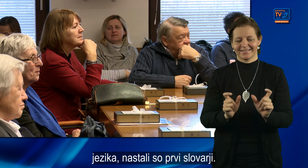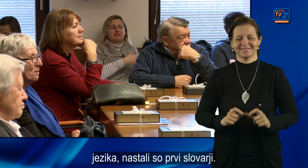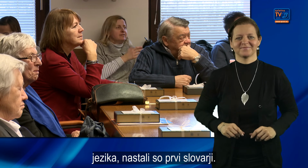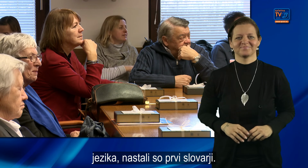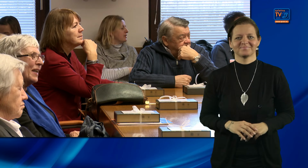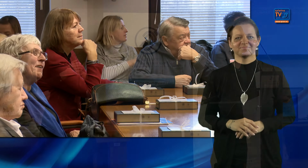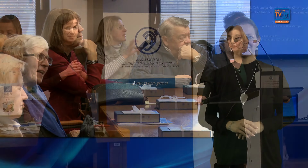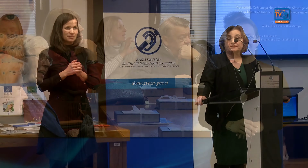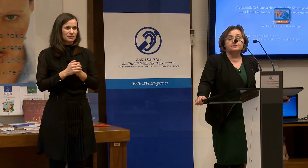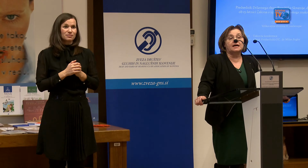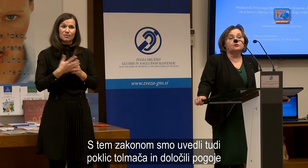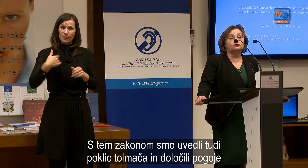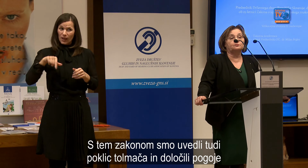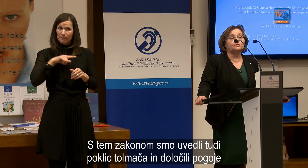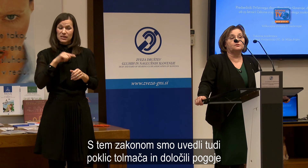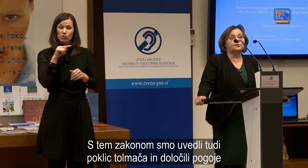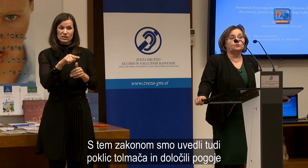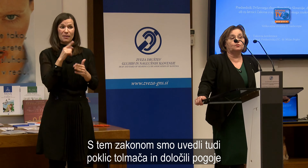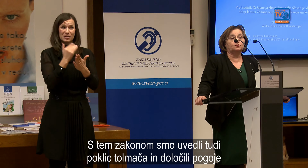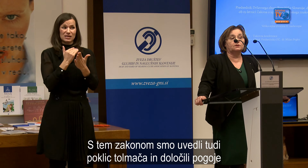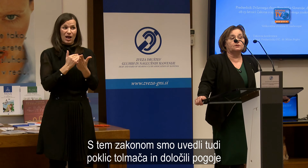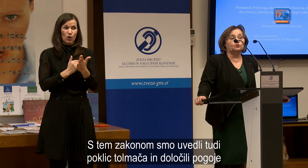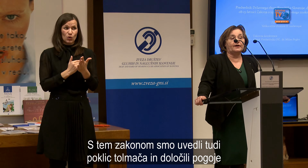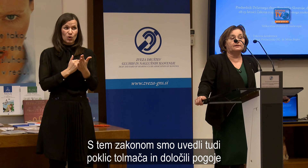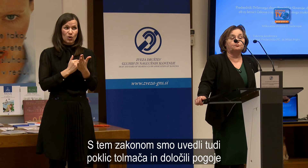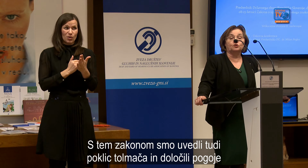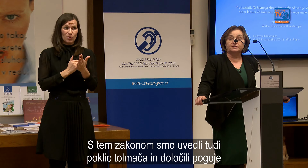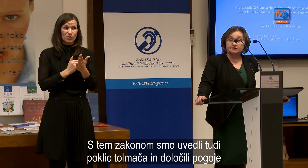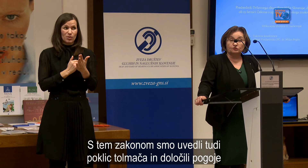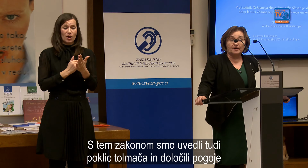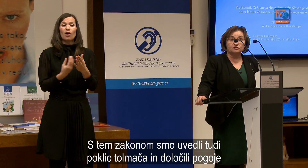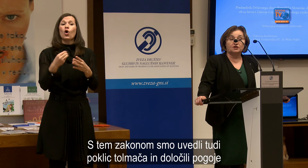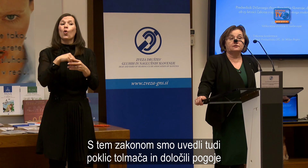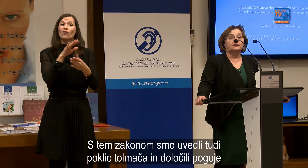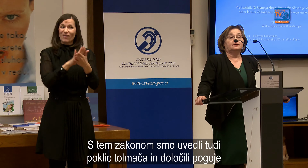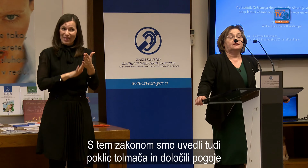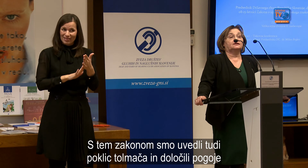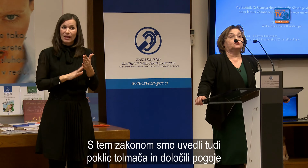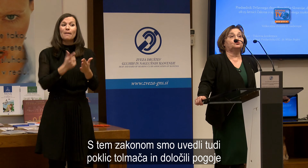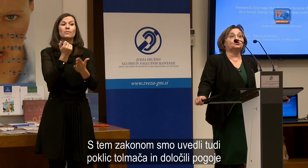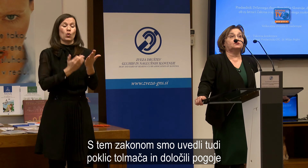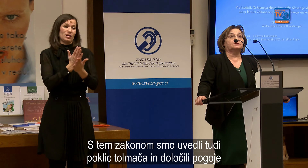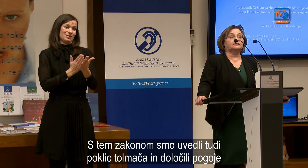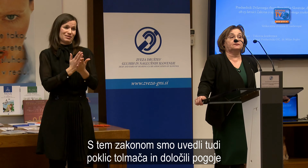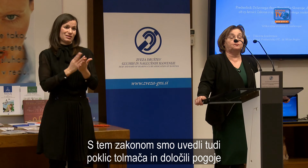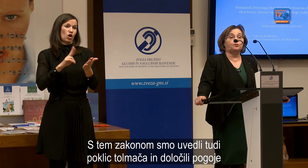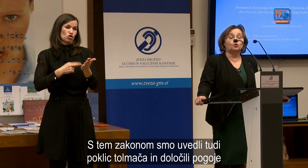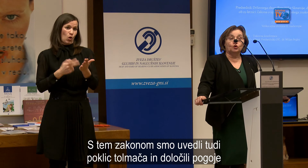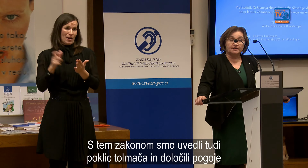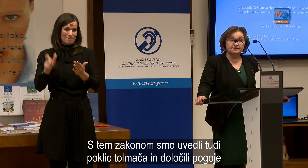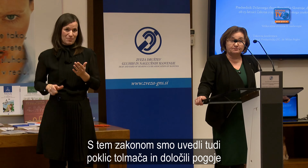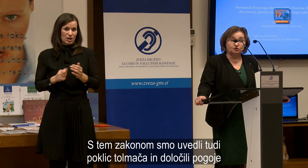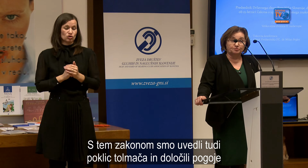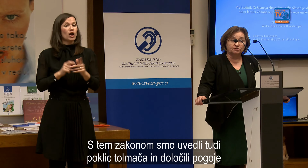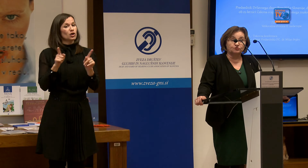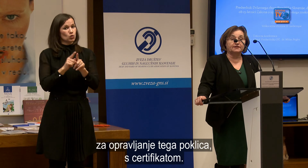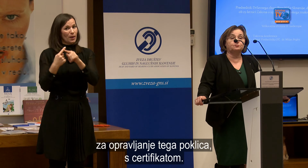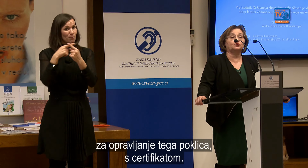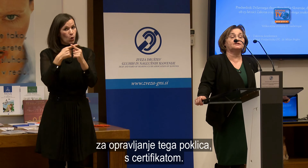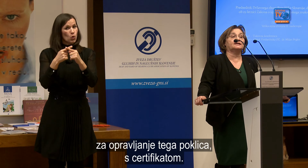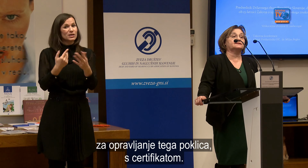slovarji. S tem zakonom pravzaprav uvedli poklic tolmača, tudi pogoje za